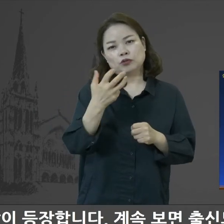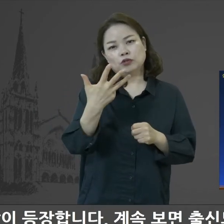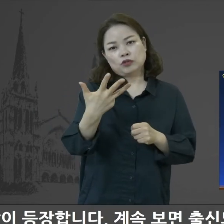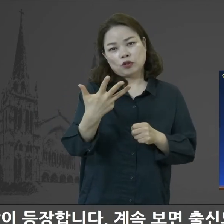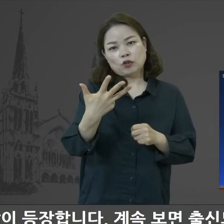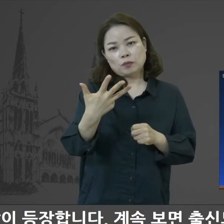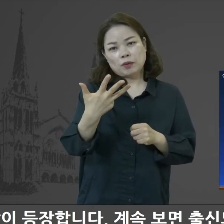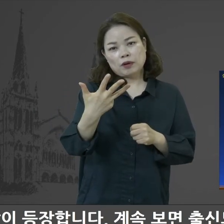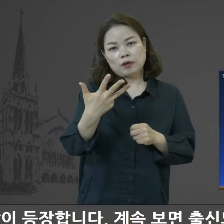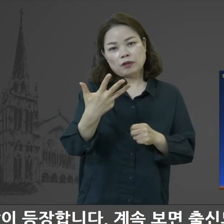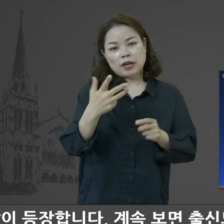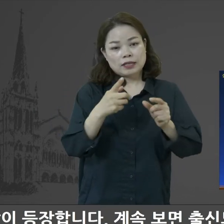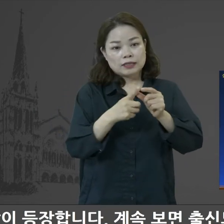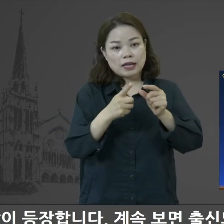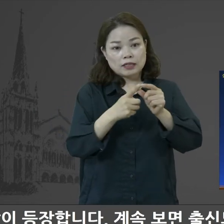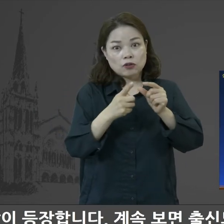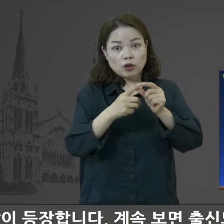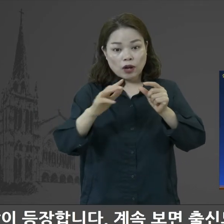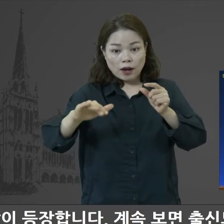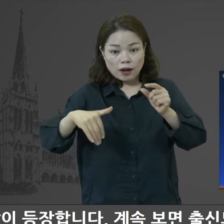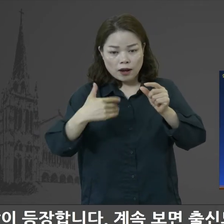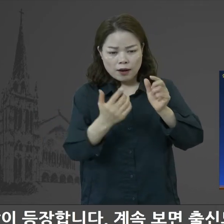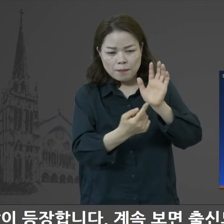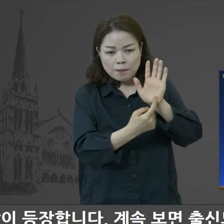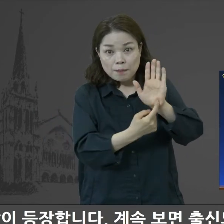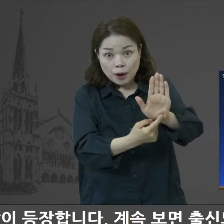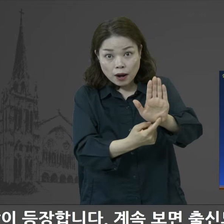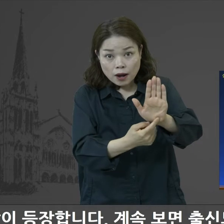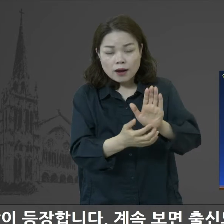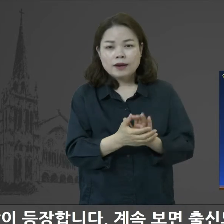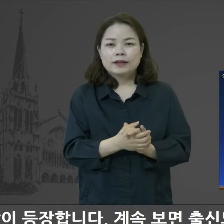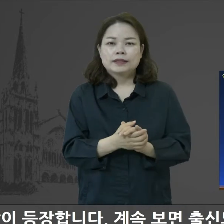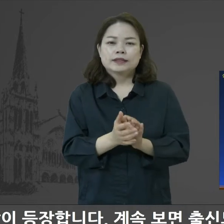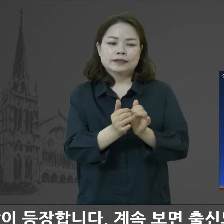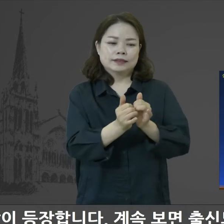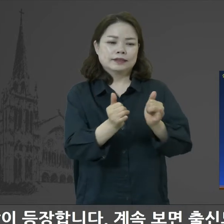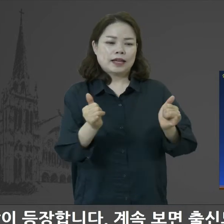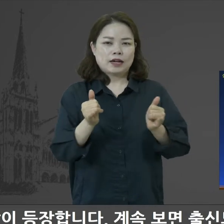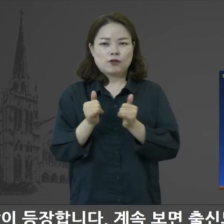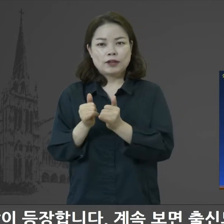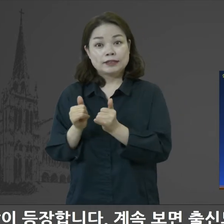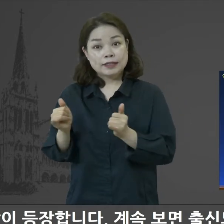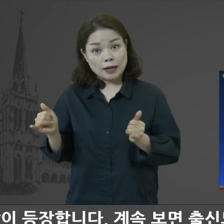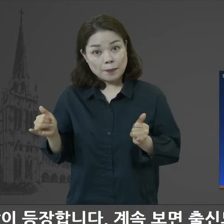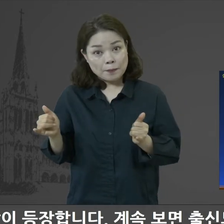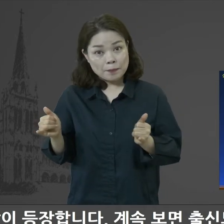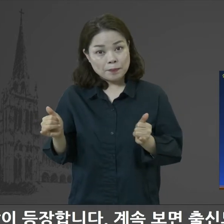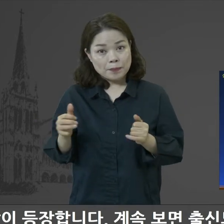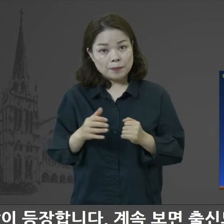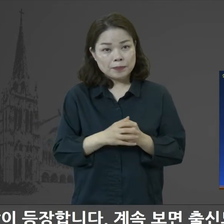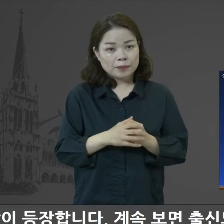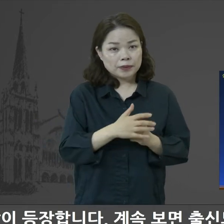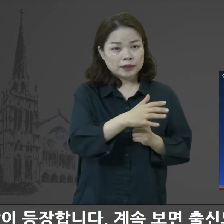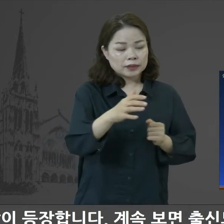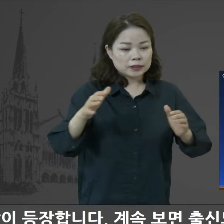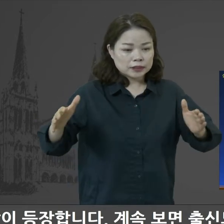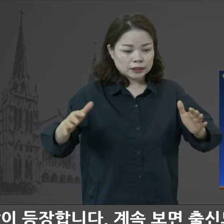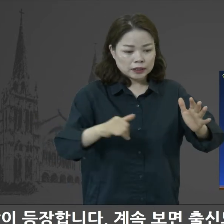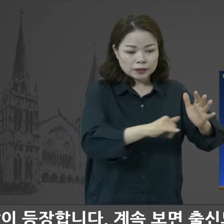나와요. 28번이나 등장하는데, 그렇게 사람과 사람, 가문과